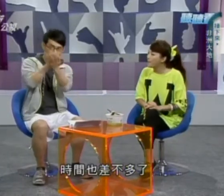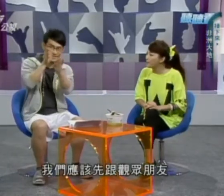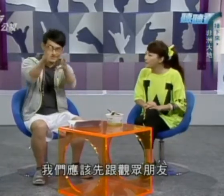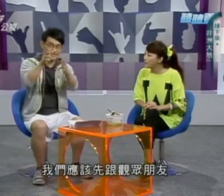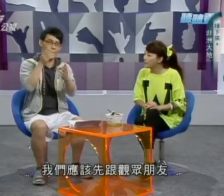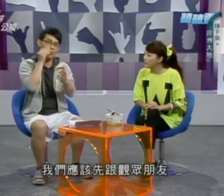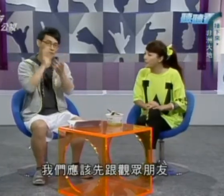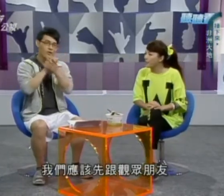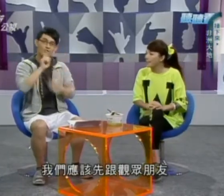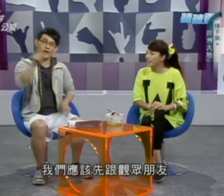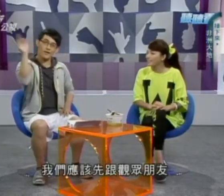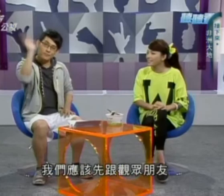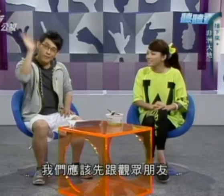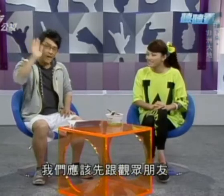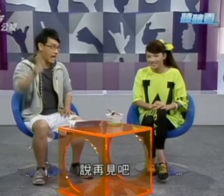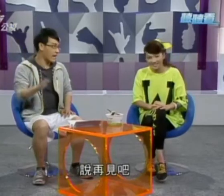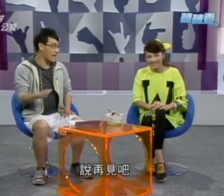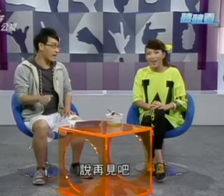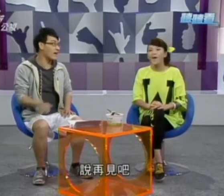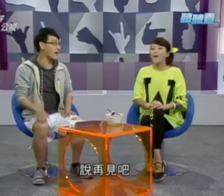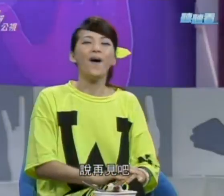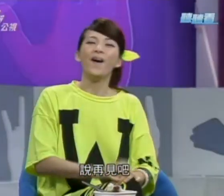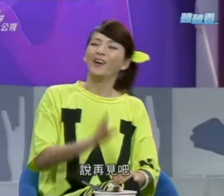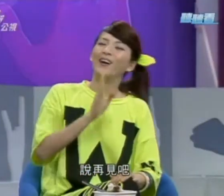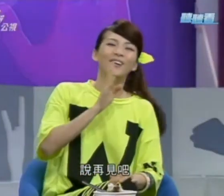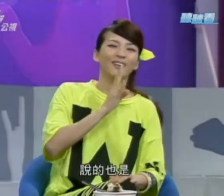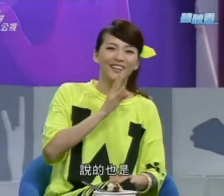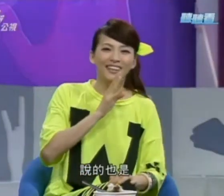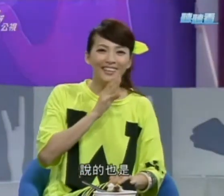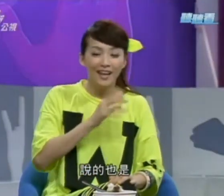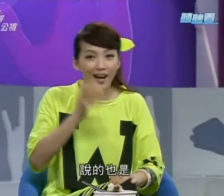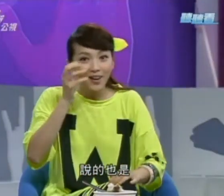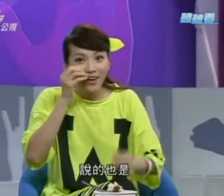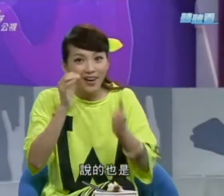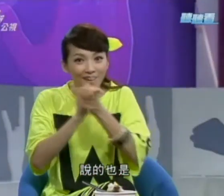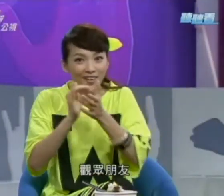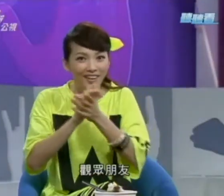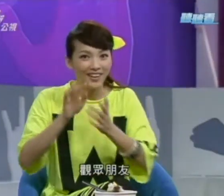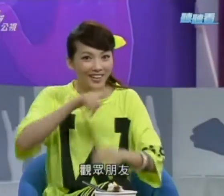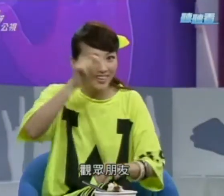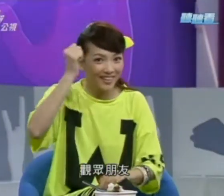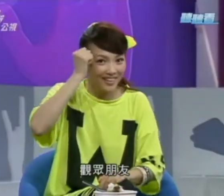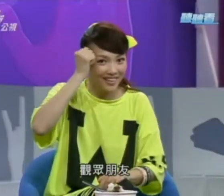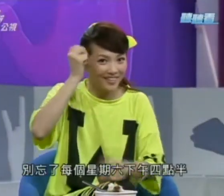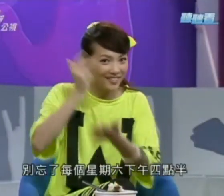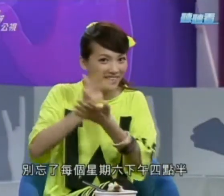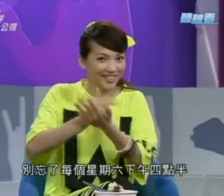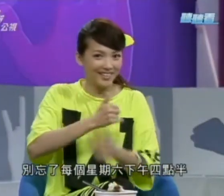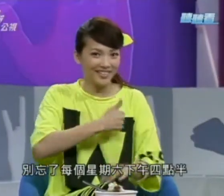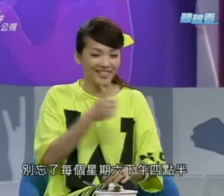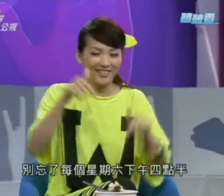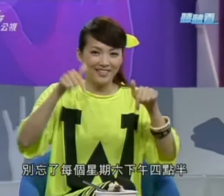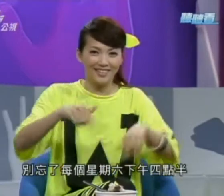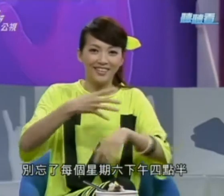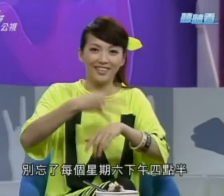我们应该先跟观众朋友说再见吧。 说的也是，观众朋友，别忘了每个星期六